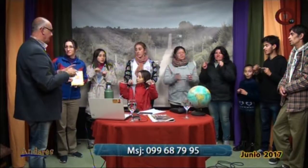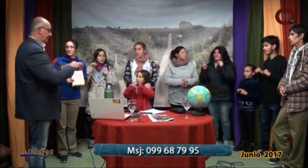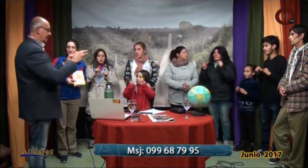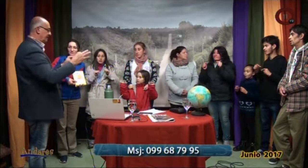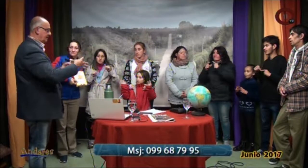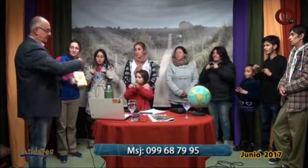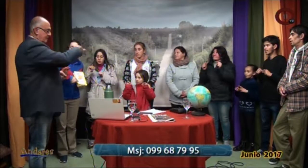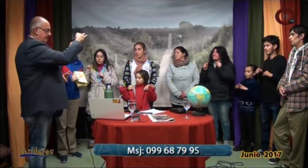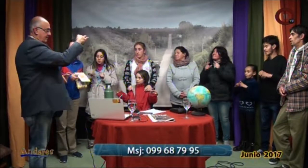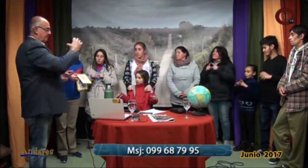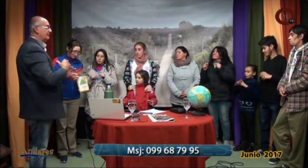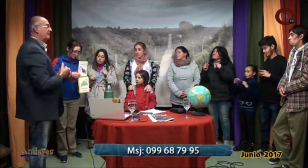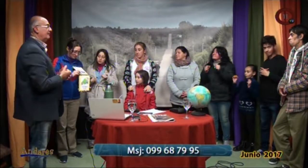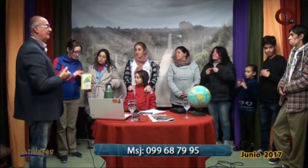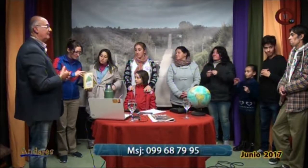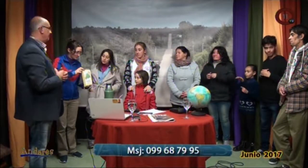Estrella